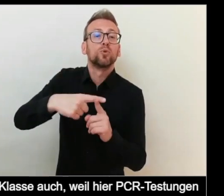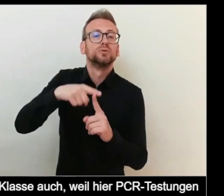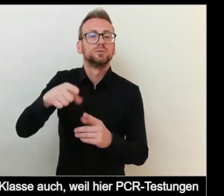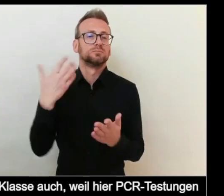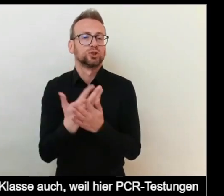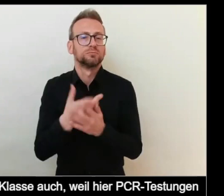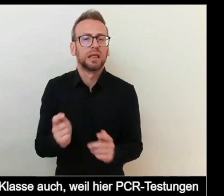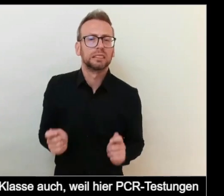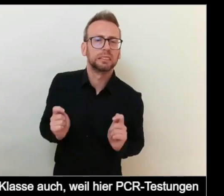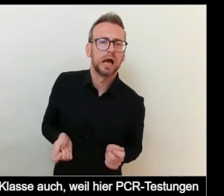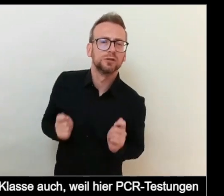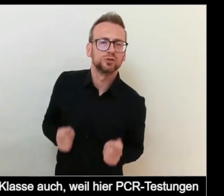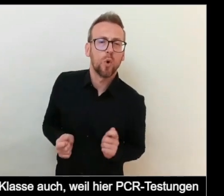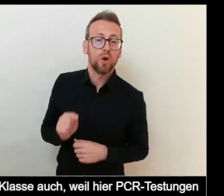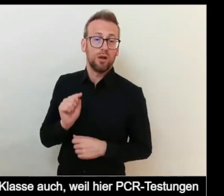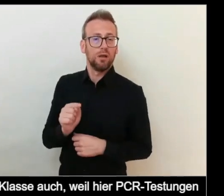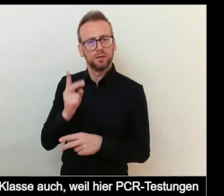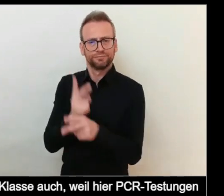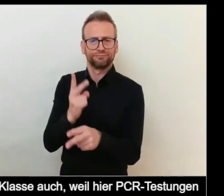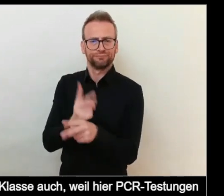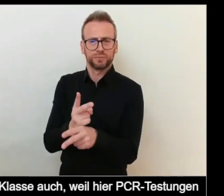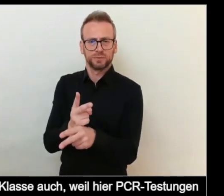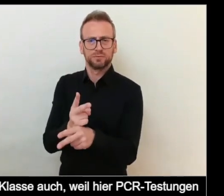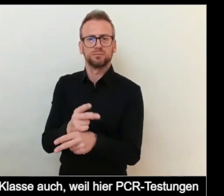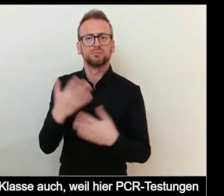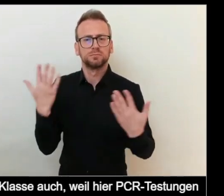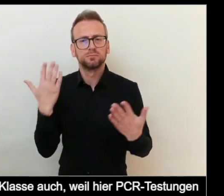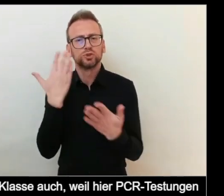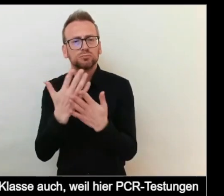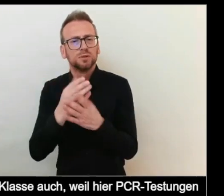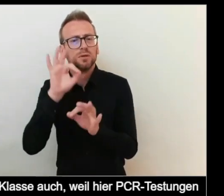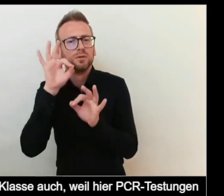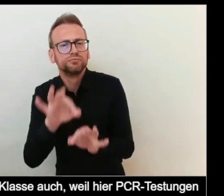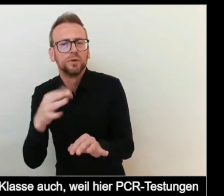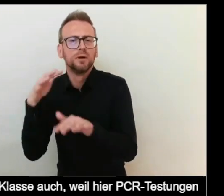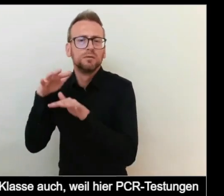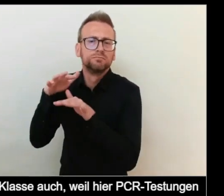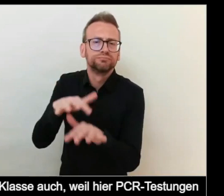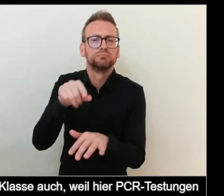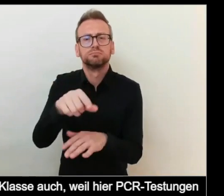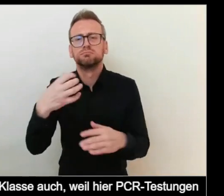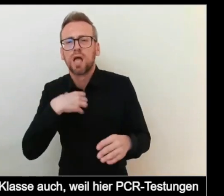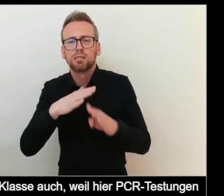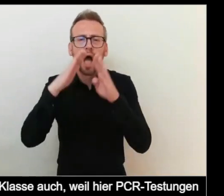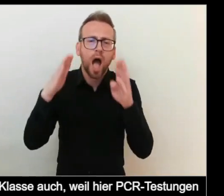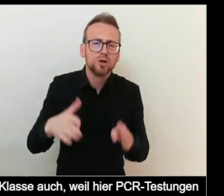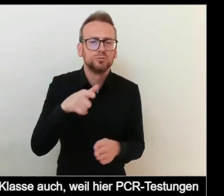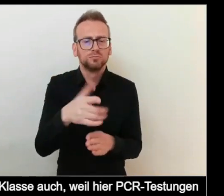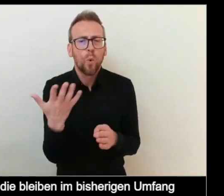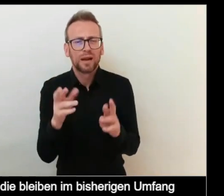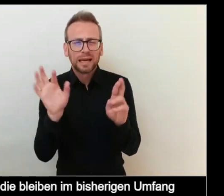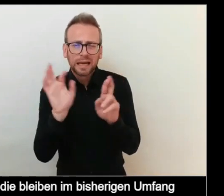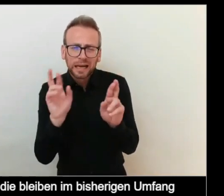ermöglichen, natürlich weiterhin mit tagesaktuellem Schnelltest. Bei Beschäftigten zweimal pro Woche, wenn geimpft oder